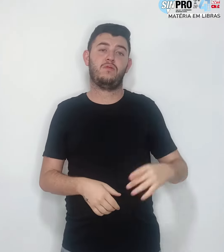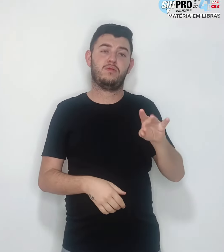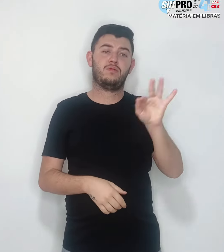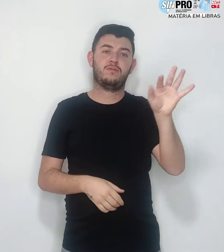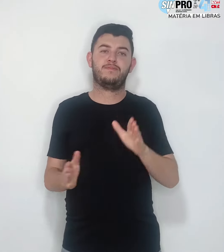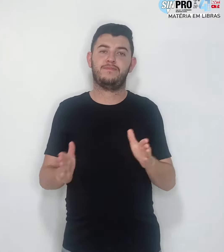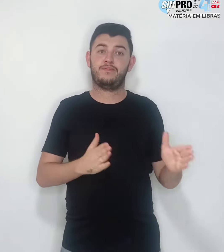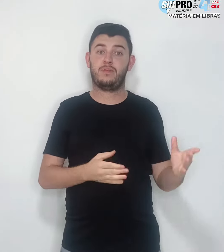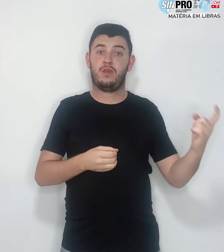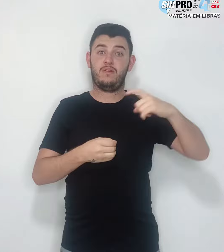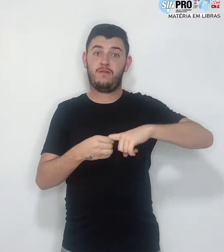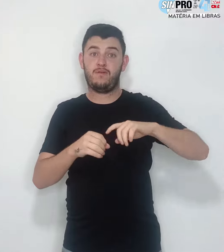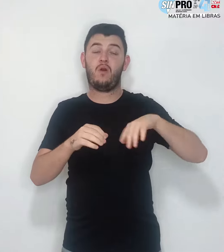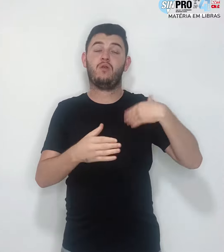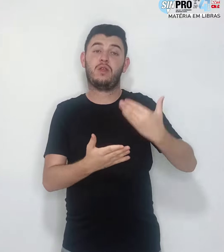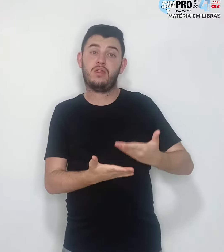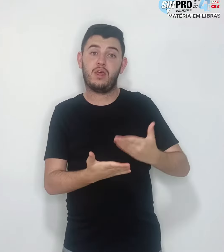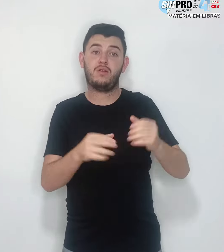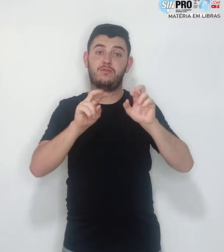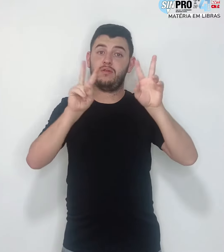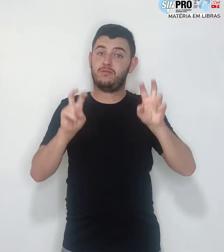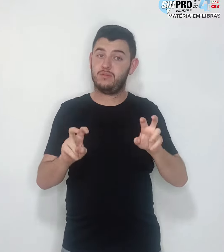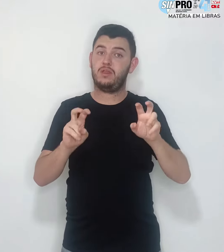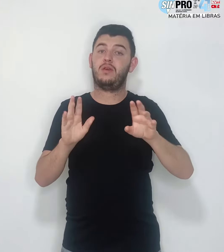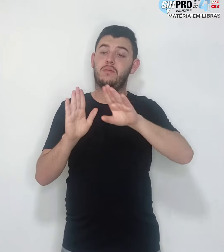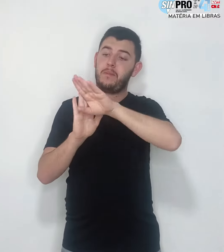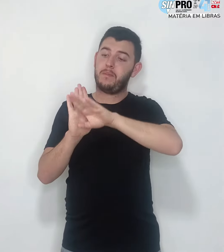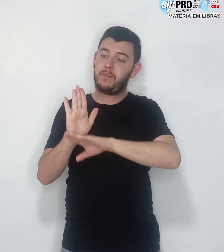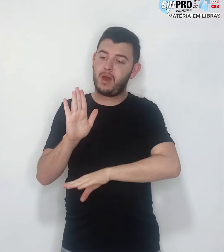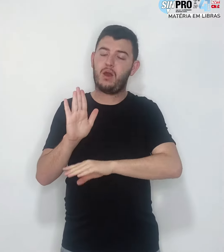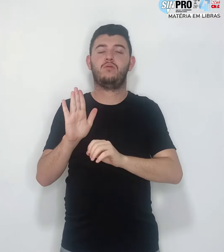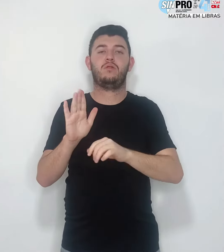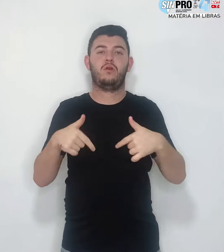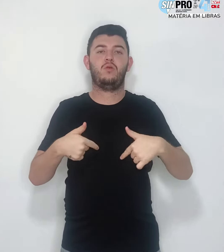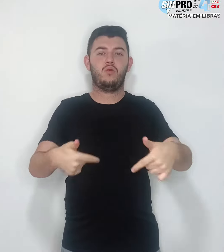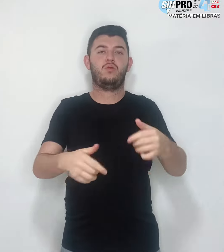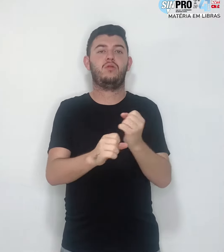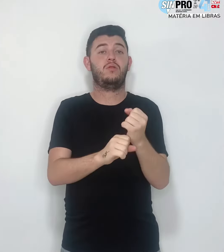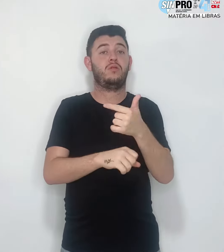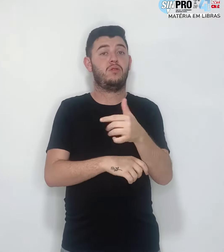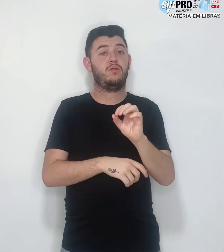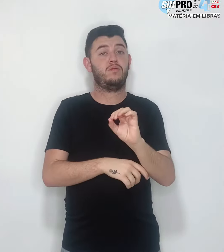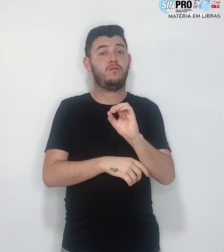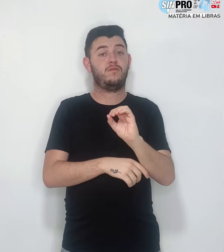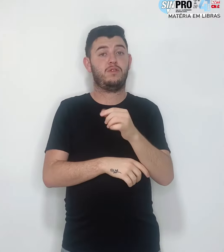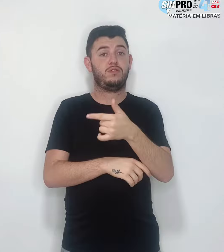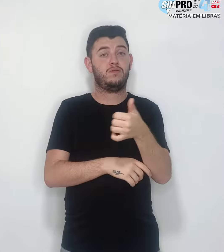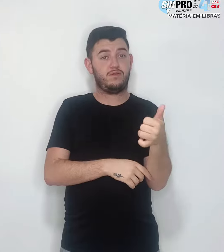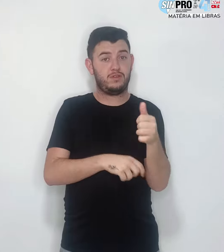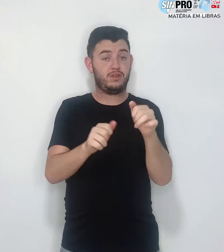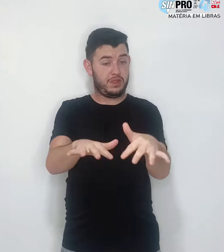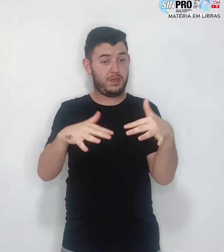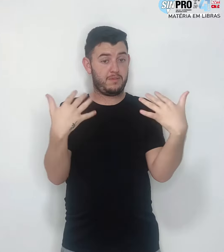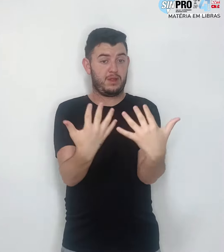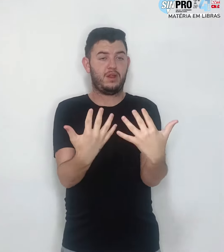também foi tema de destaque na pauta emergencial de 2021. Na plenária ampliada,